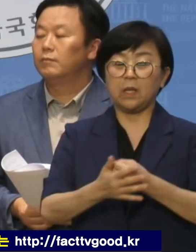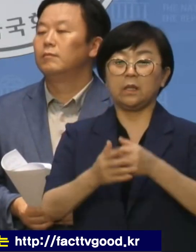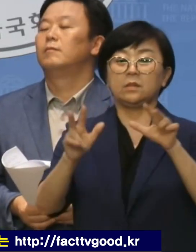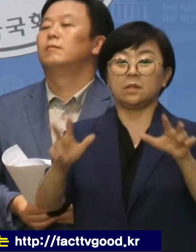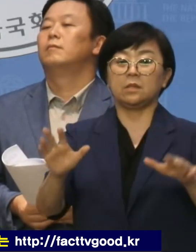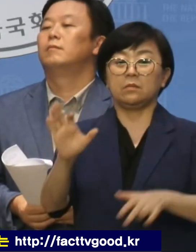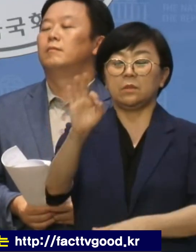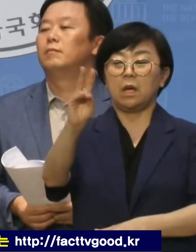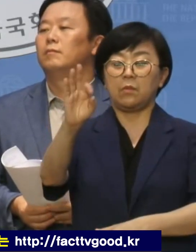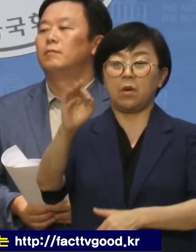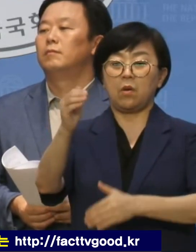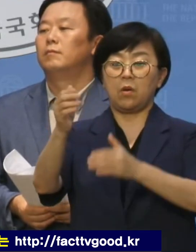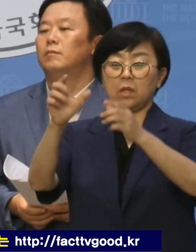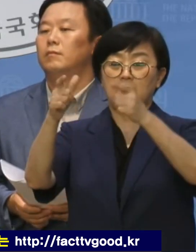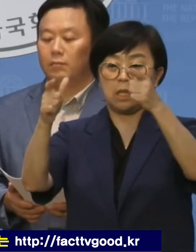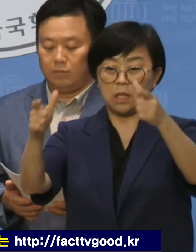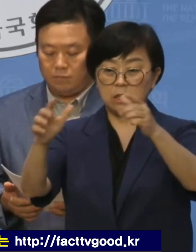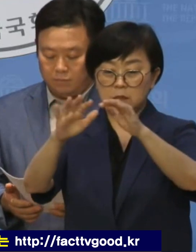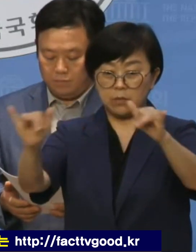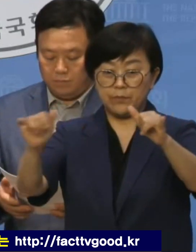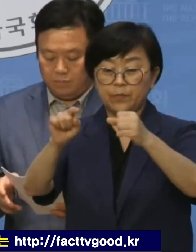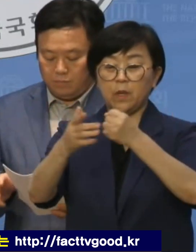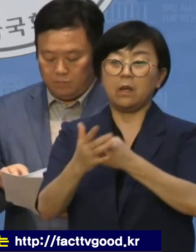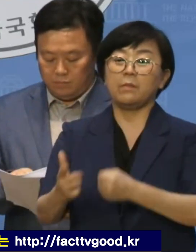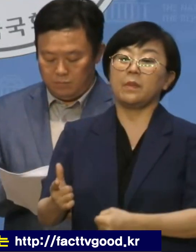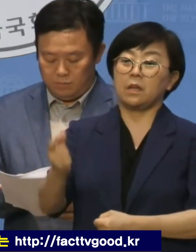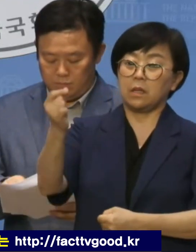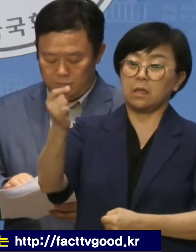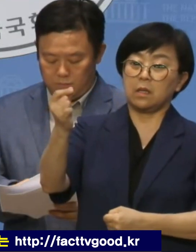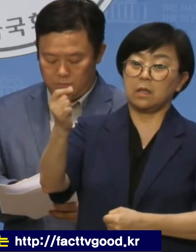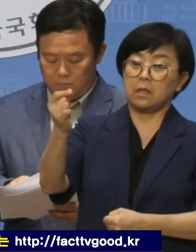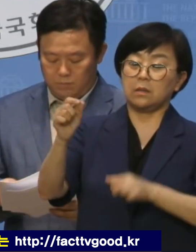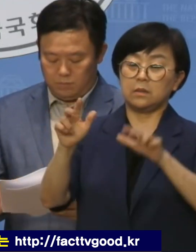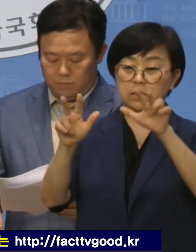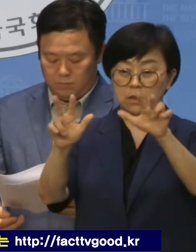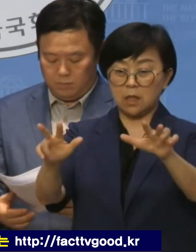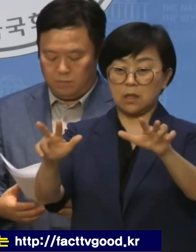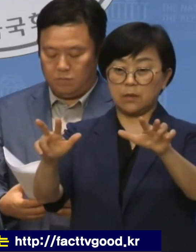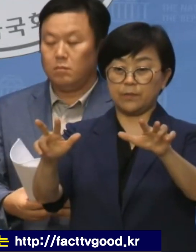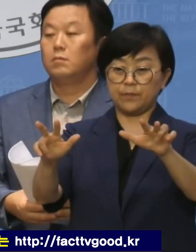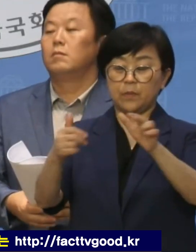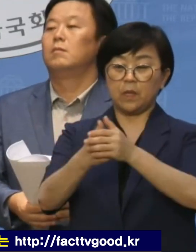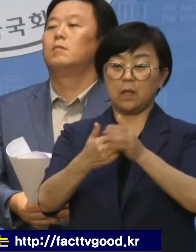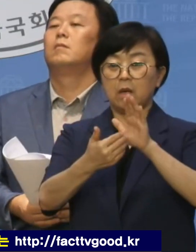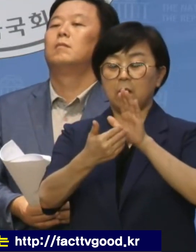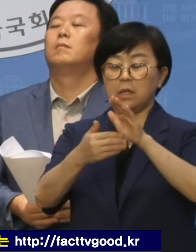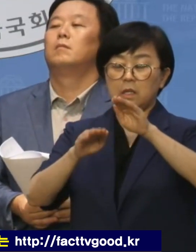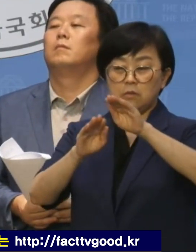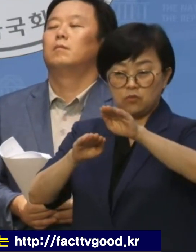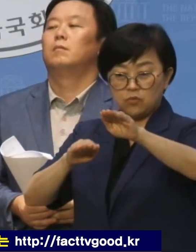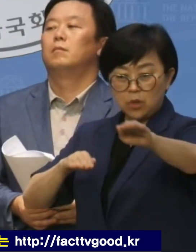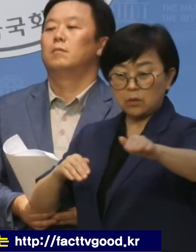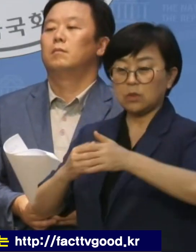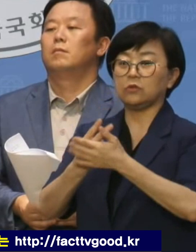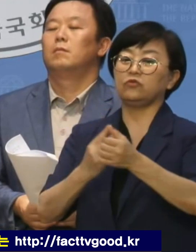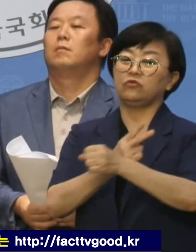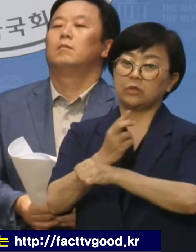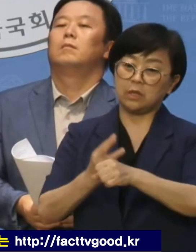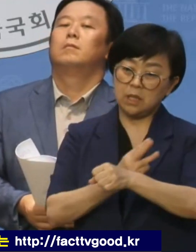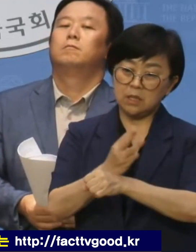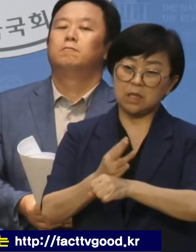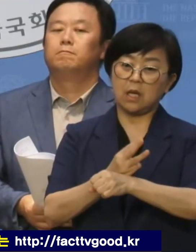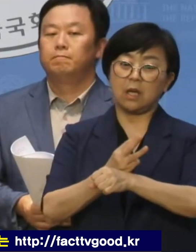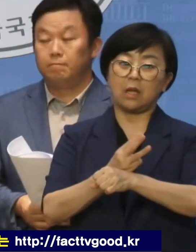지금 양평에 계신 우리 농민분들은 하루속히 지금 이 막히는 상황에서는 2시간,